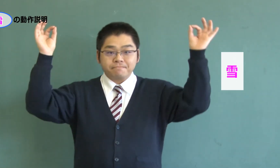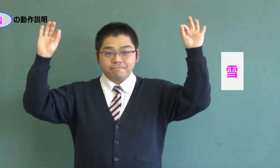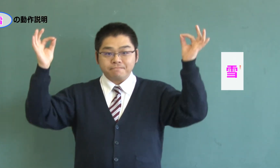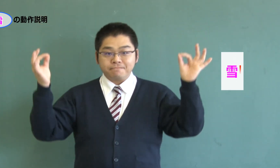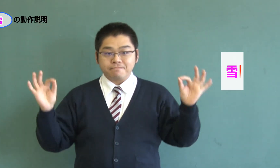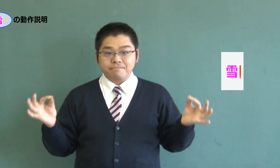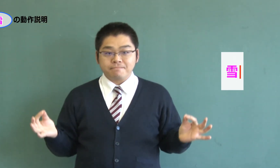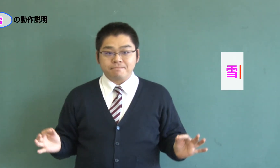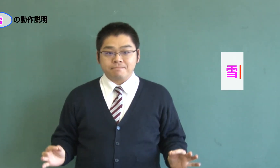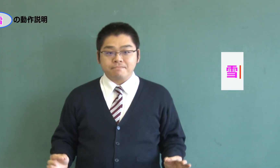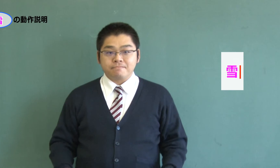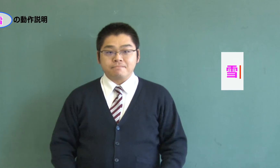雪。